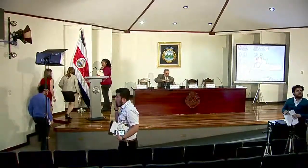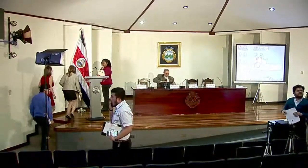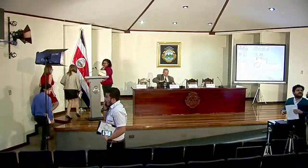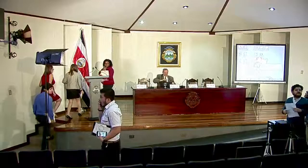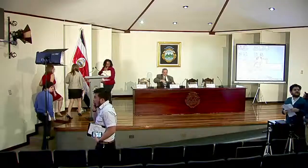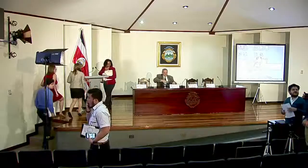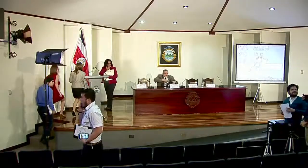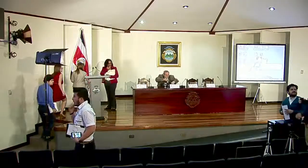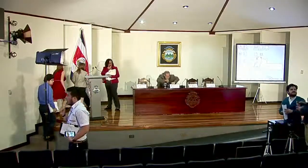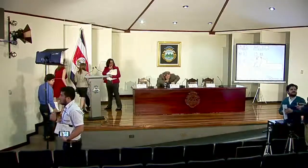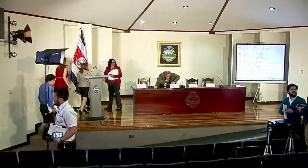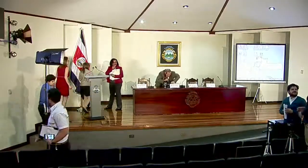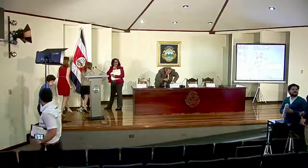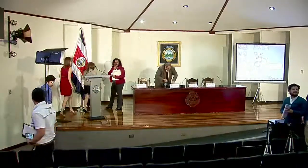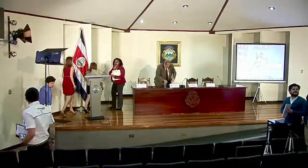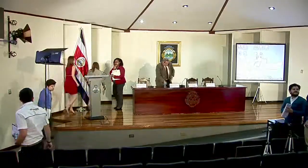Gracias.